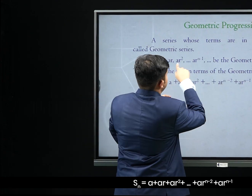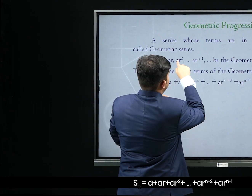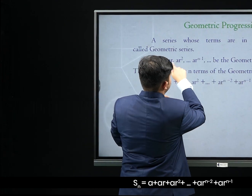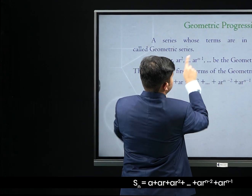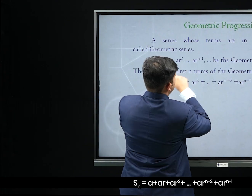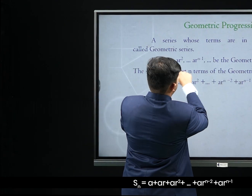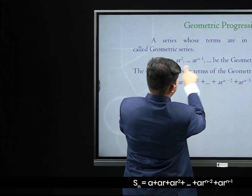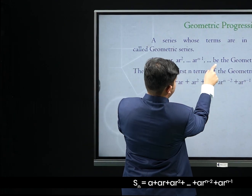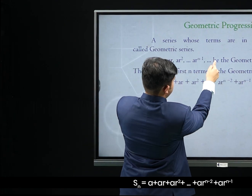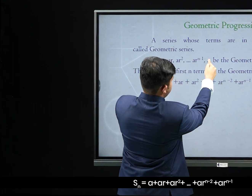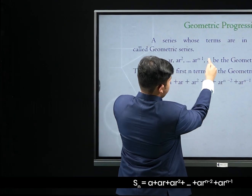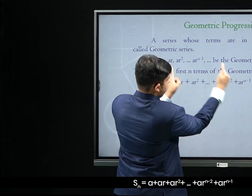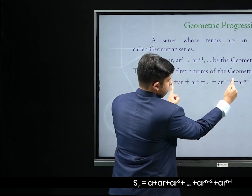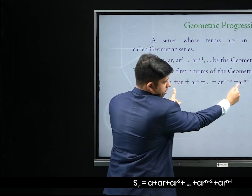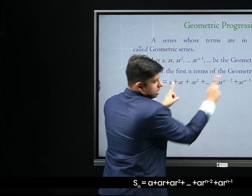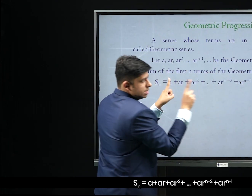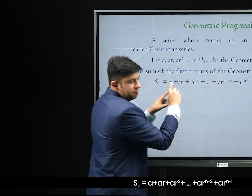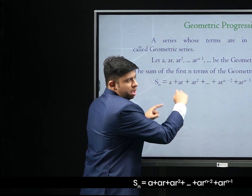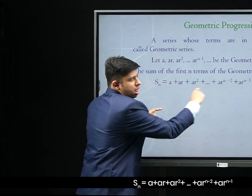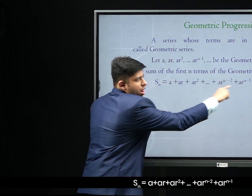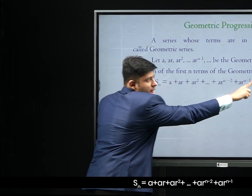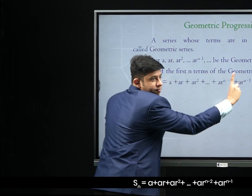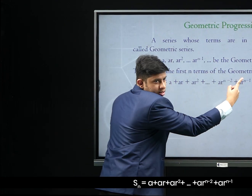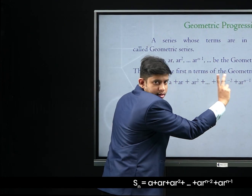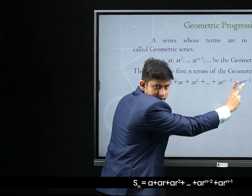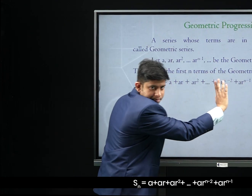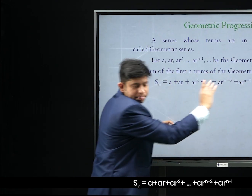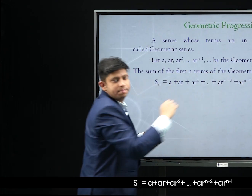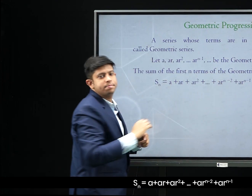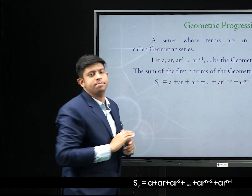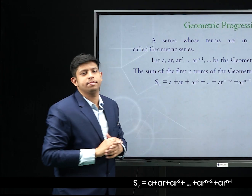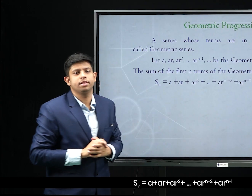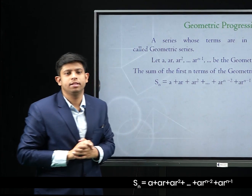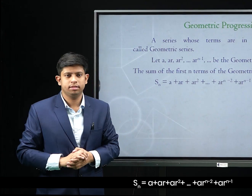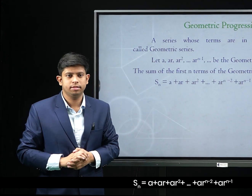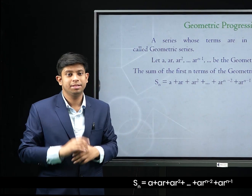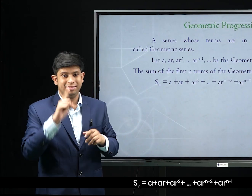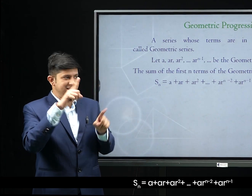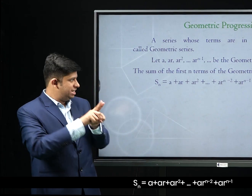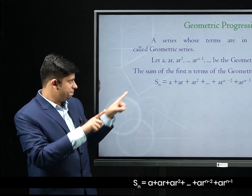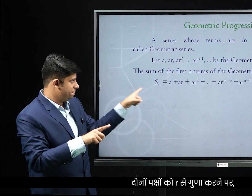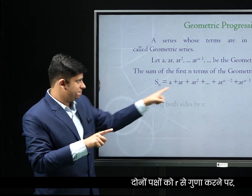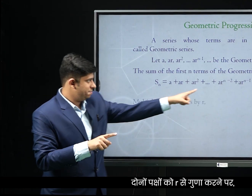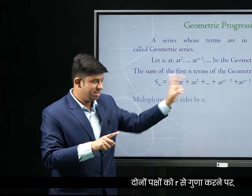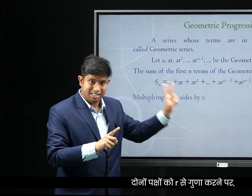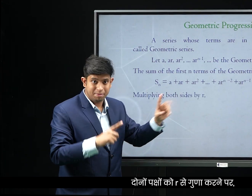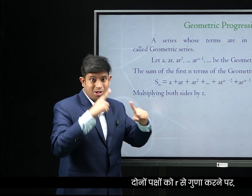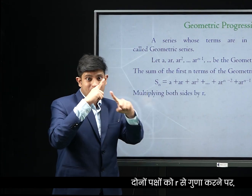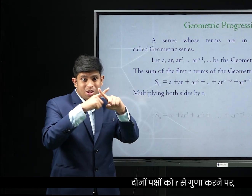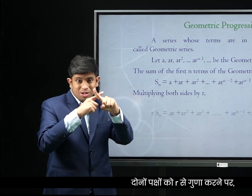टू ARN-2 प्लस ARN-1 दैट इज इक्वेशन 1। दोनों पक्षों को R